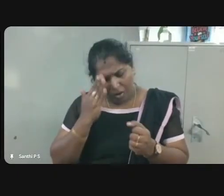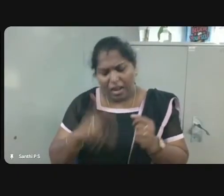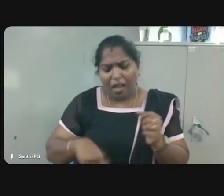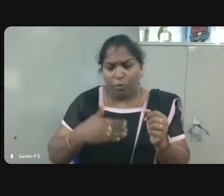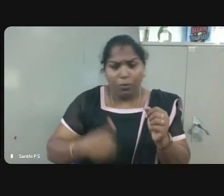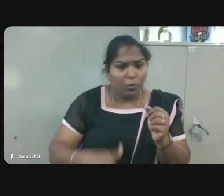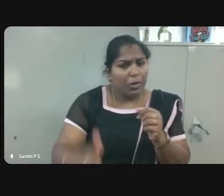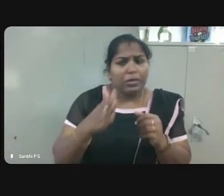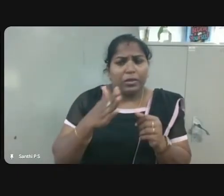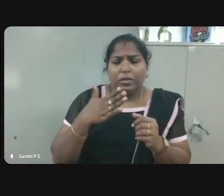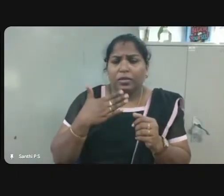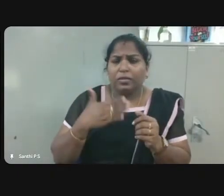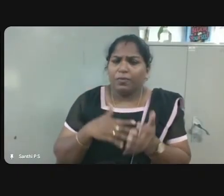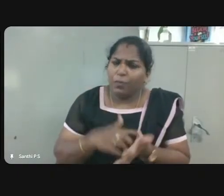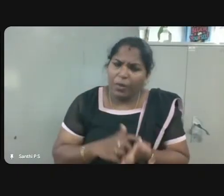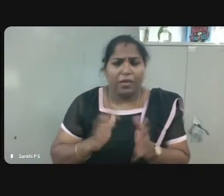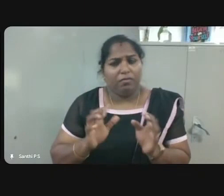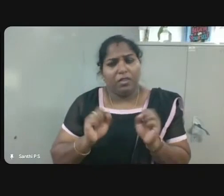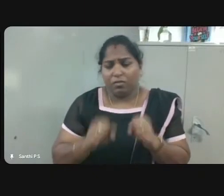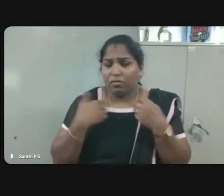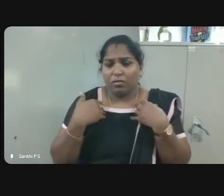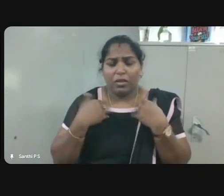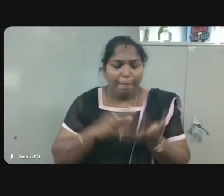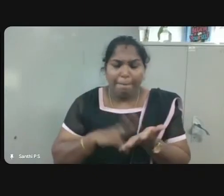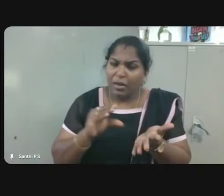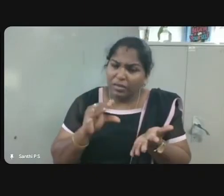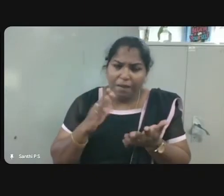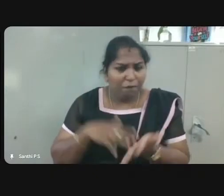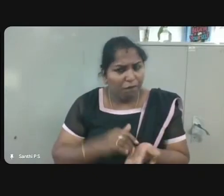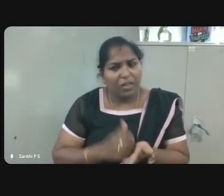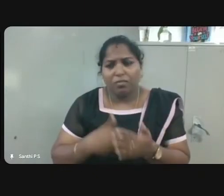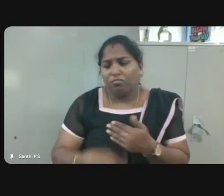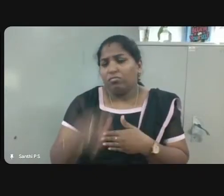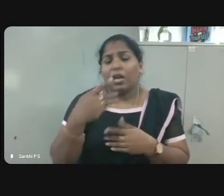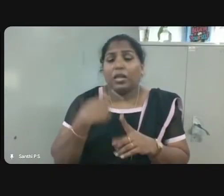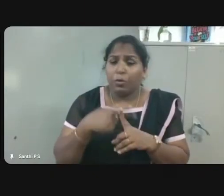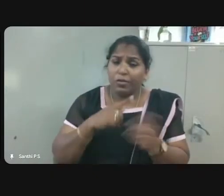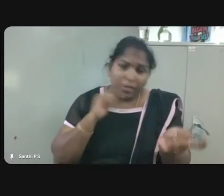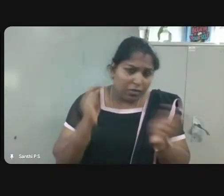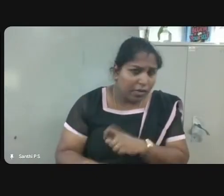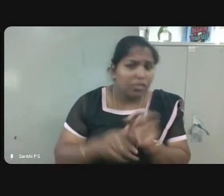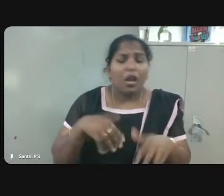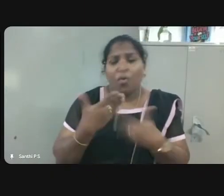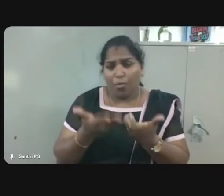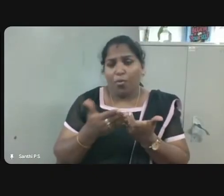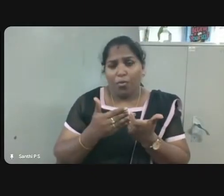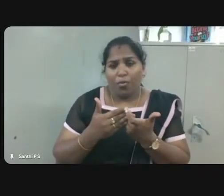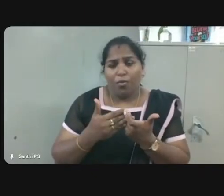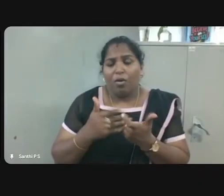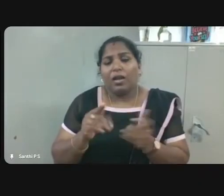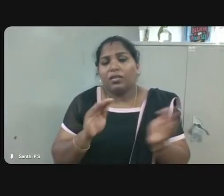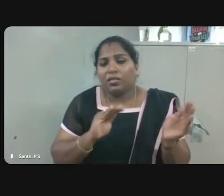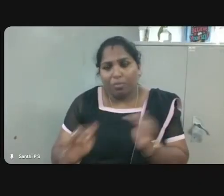അവരെ വീഴ്ചകളാകും, കിടപ്പിലാകും എന്ന് അവർക്കും അറിയാം. അപ്പൊ അവരെ എങ്ങനെ ഇത് പോസിറ്റീവായിട്ട് എടുക്കാൻ പറ്റും എന്നുള്ളതിനെ കുറിച്ചും ഇവര് സപ്പോർട്ടീവ് കൗൺസിലിംഗ്